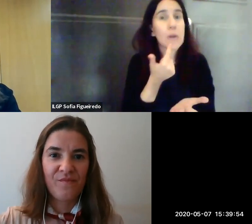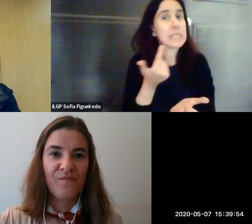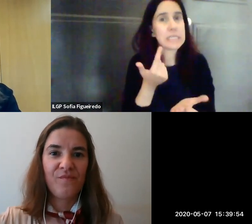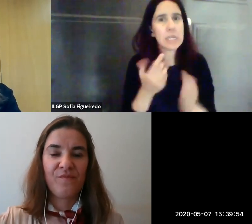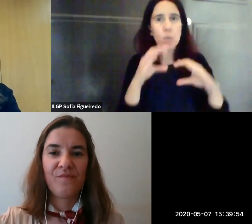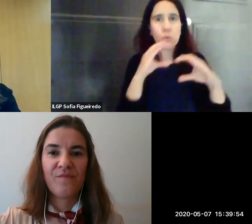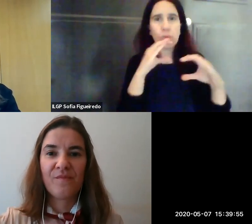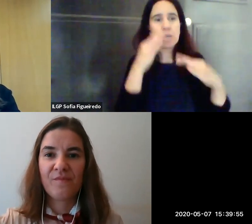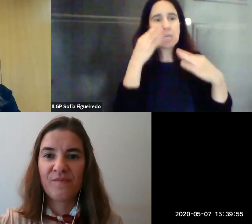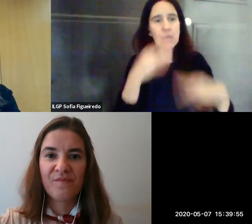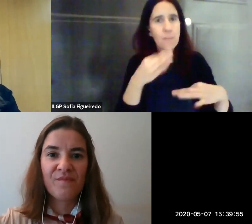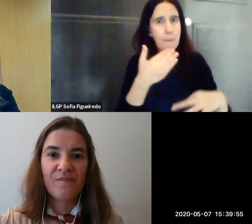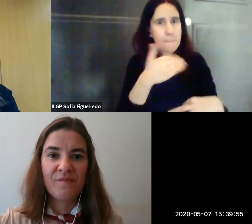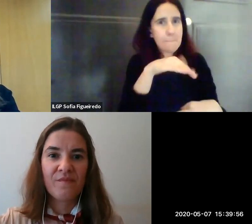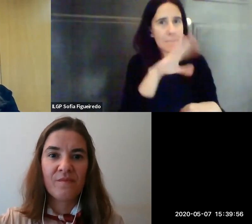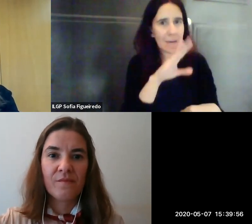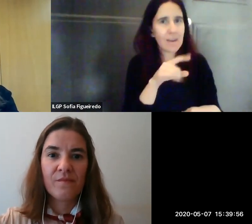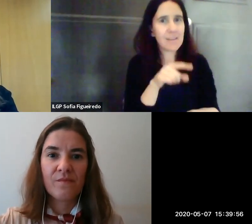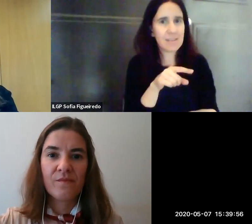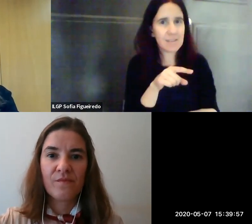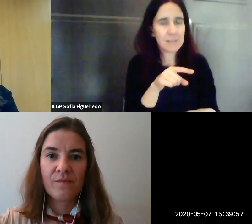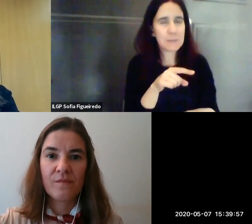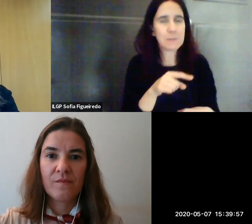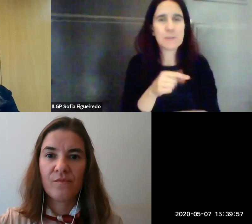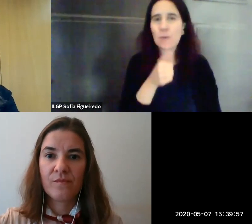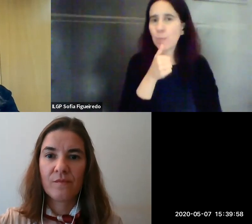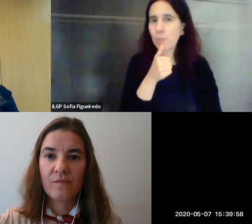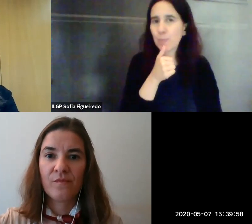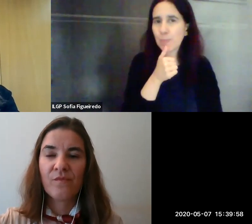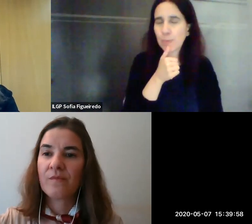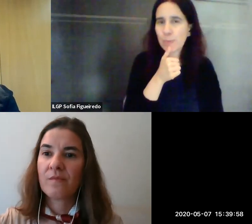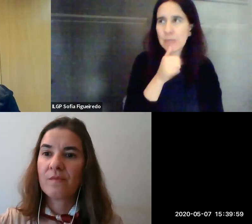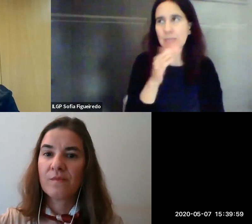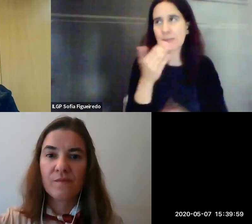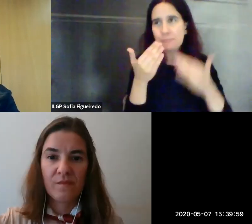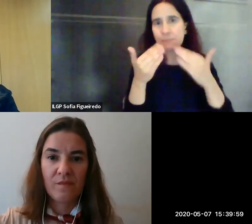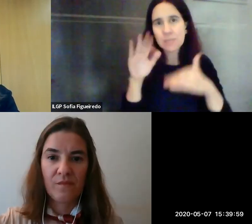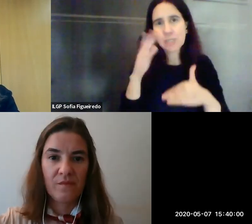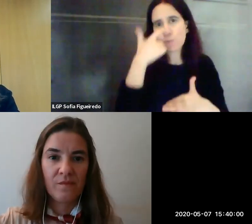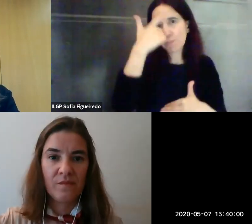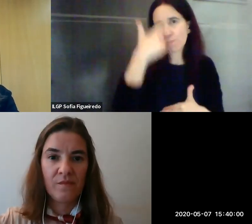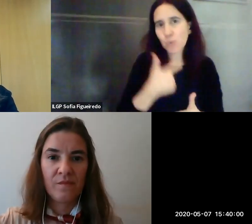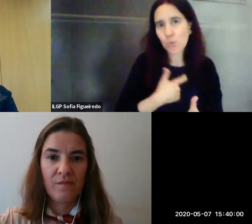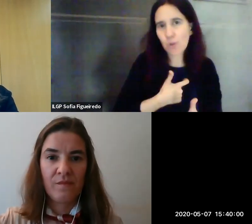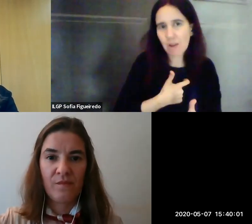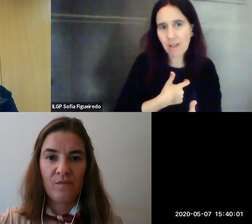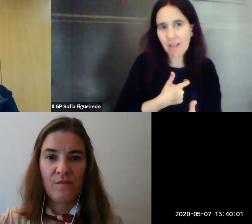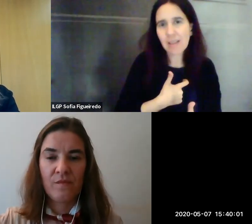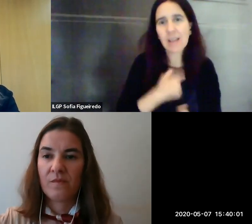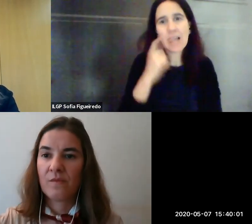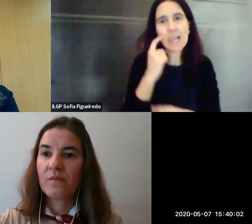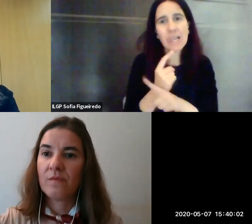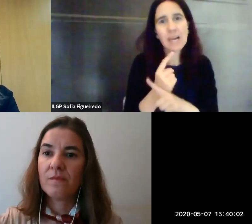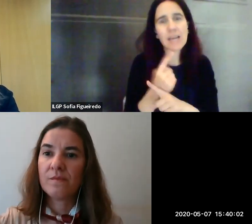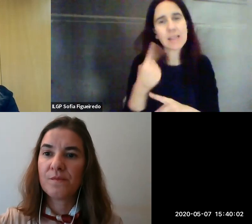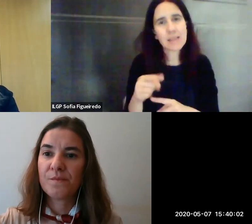mais informal, a questão mais pessoal e os tais canais, os